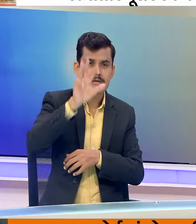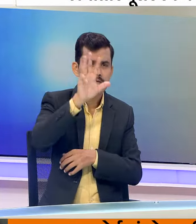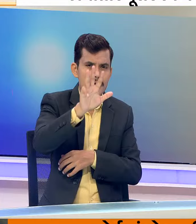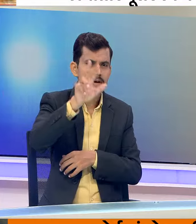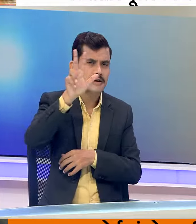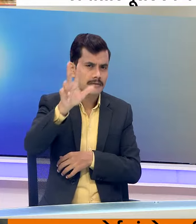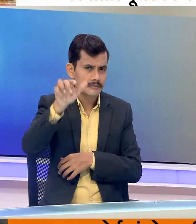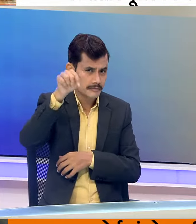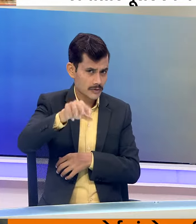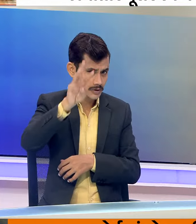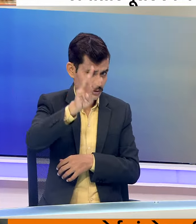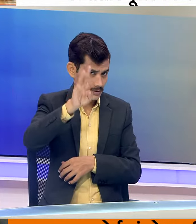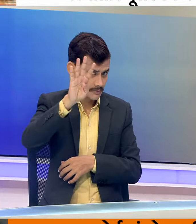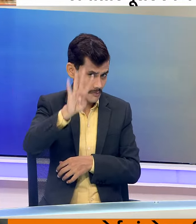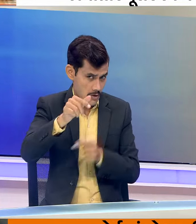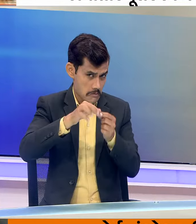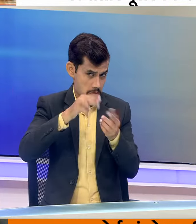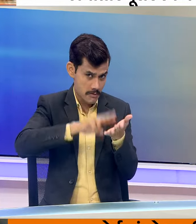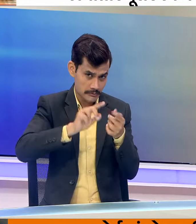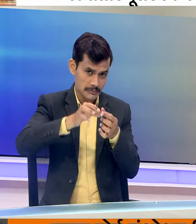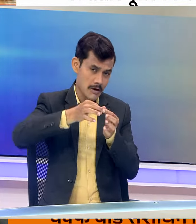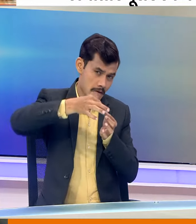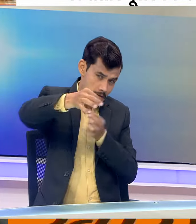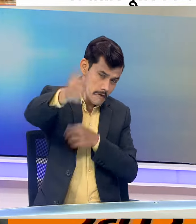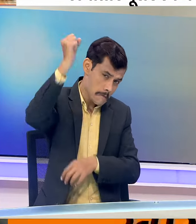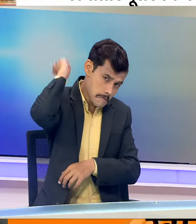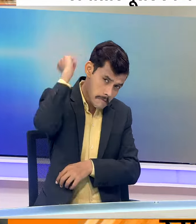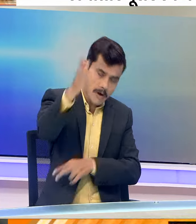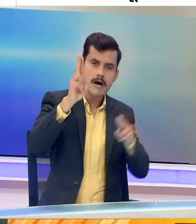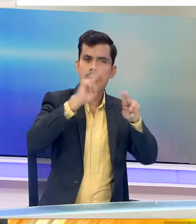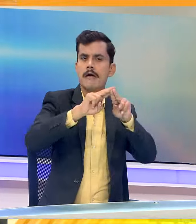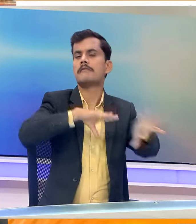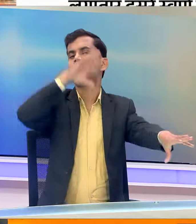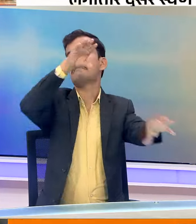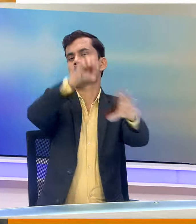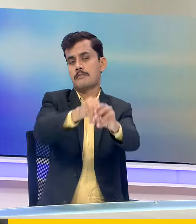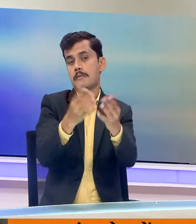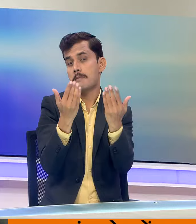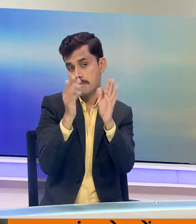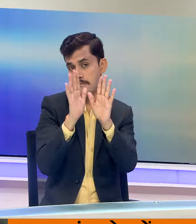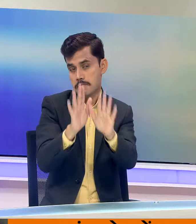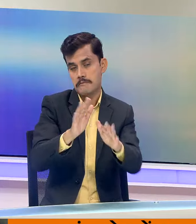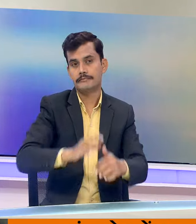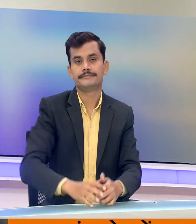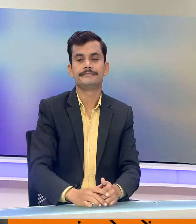79.34 मीटर का थ्रो कर फाइनल के लिए क्वालिफाई कर लिया था।